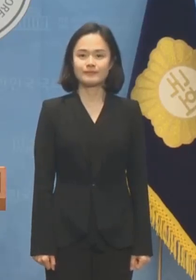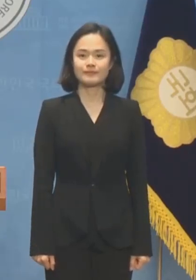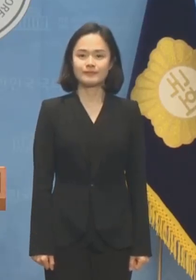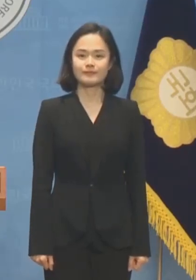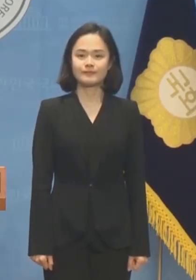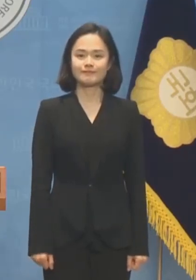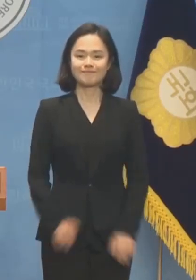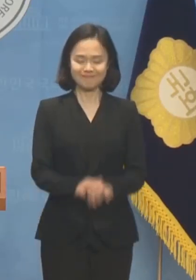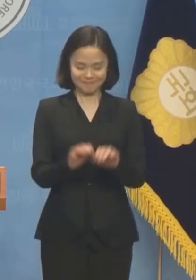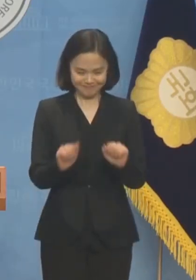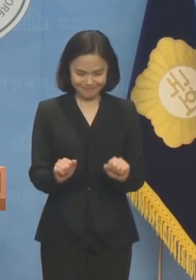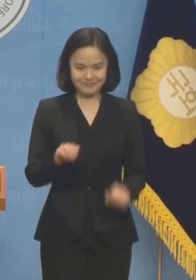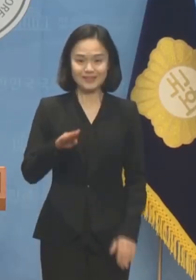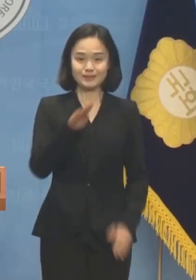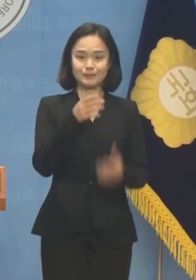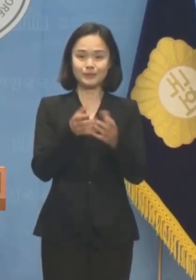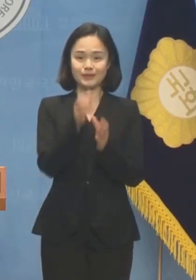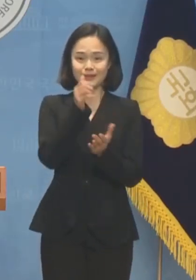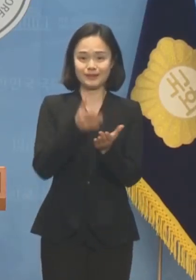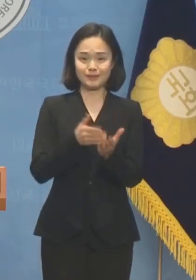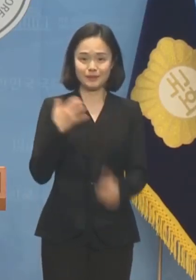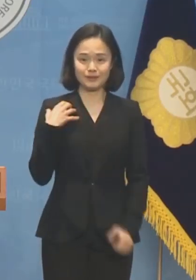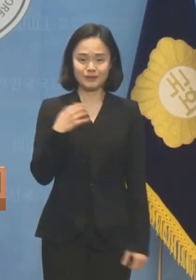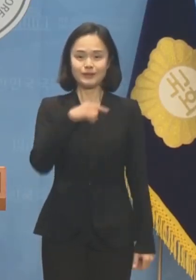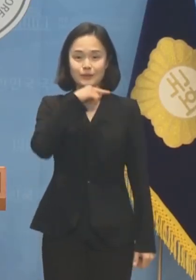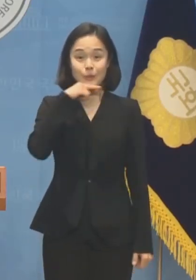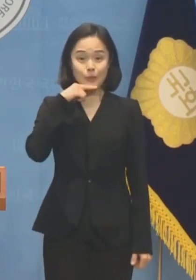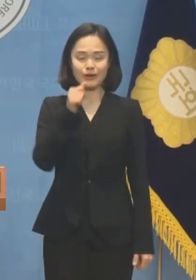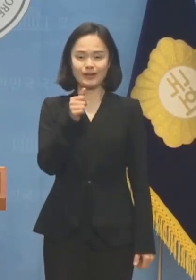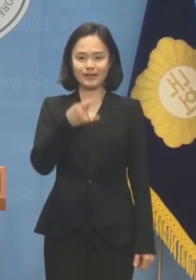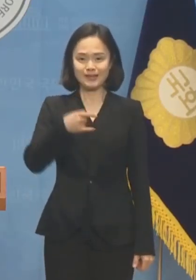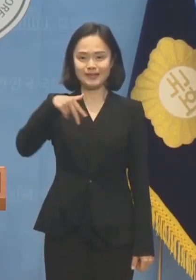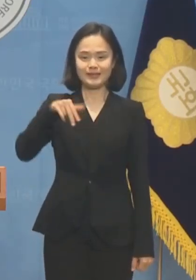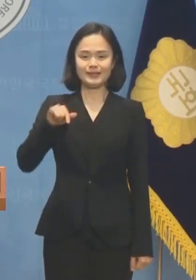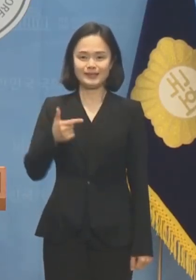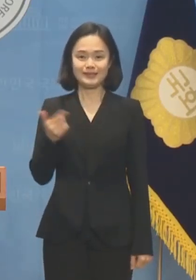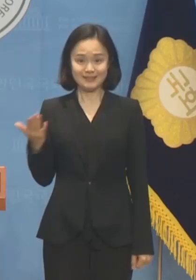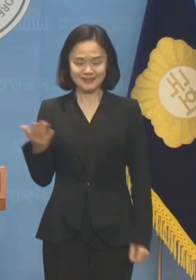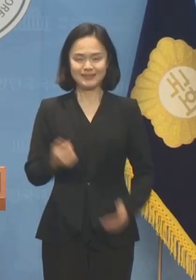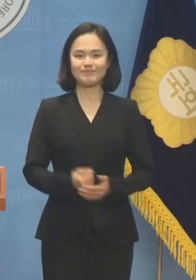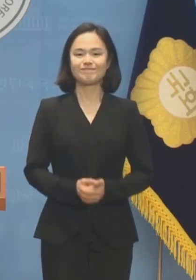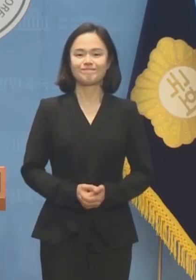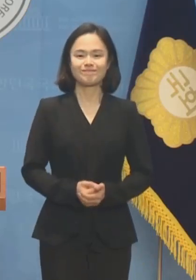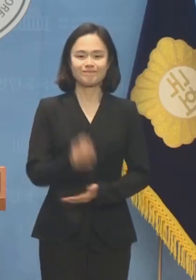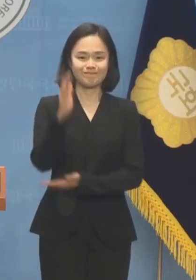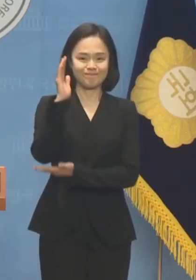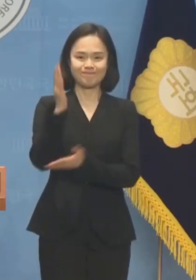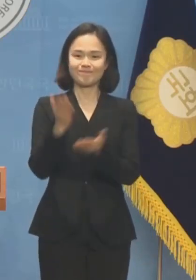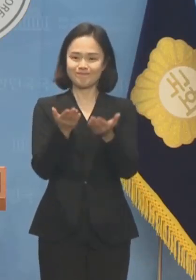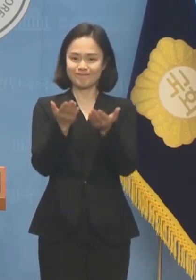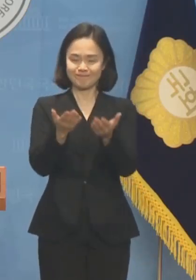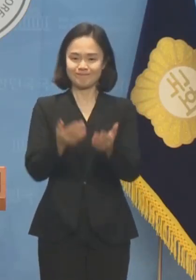네, 진보당 대변인 홍희진입니다. 오전 브리핑 한 건 진행하겠습니다.